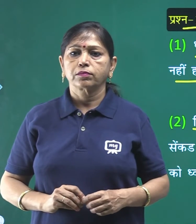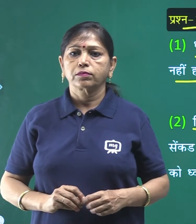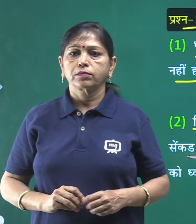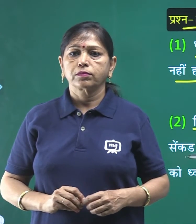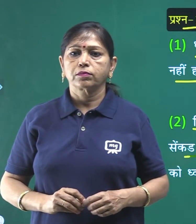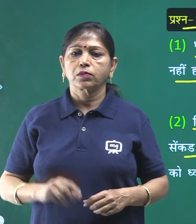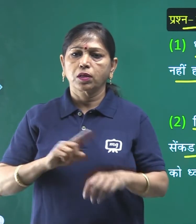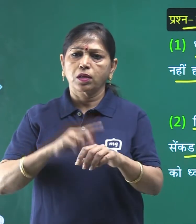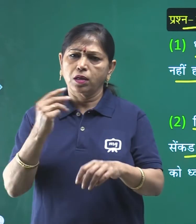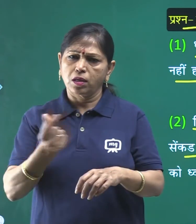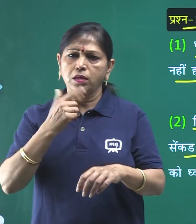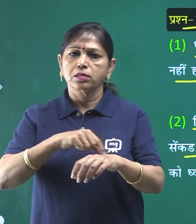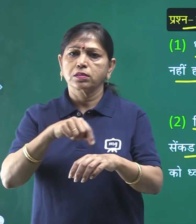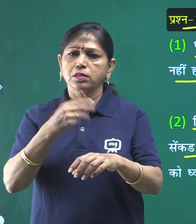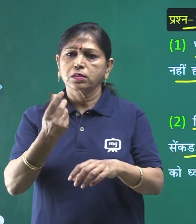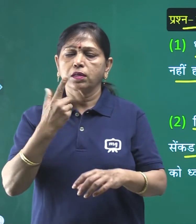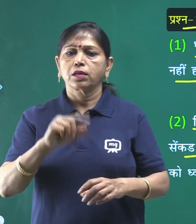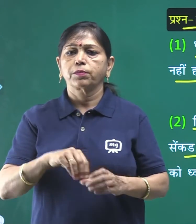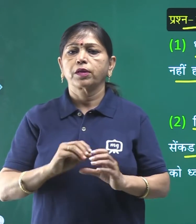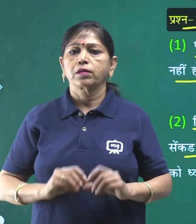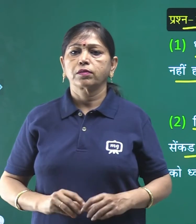1 सेकंड में